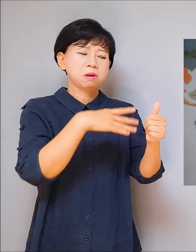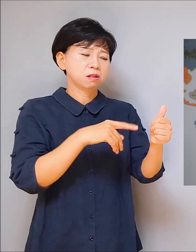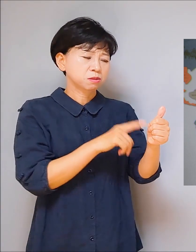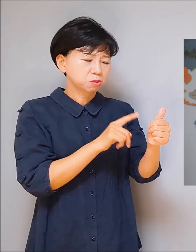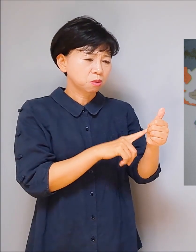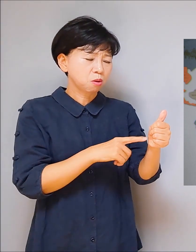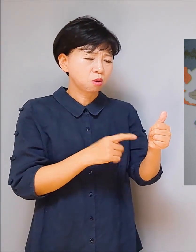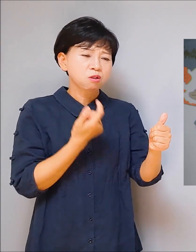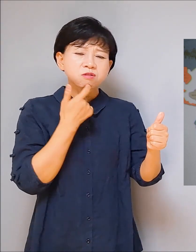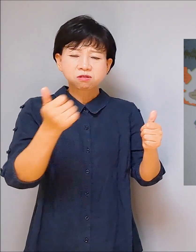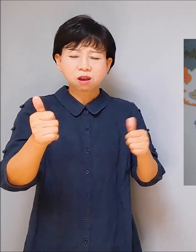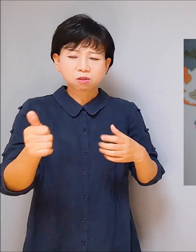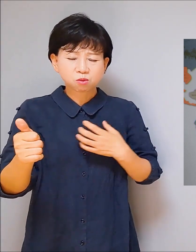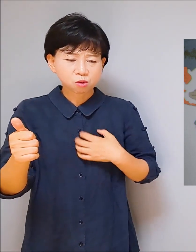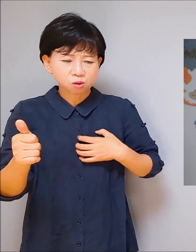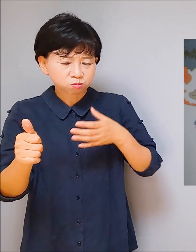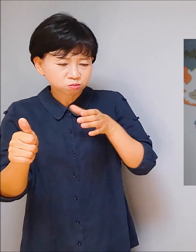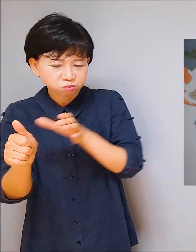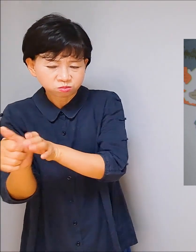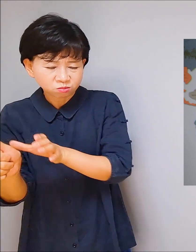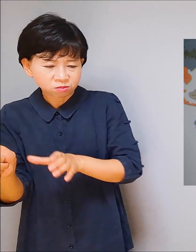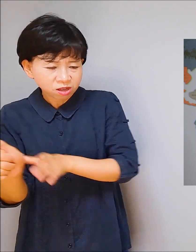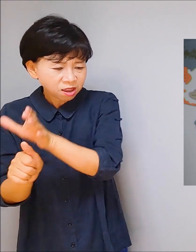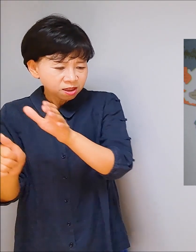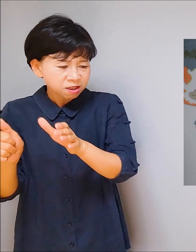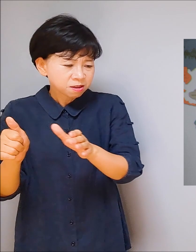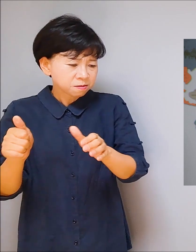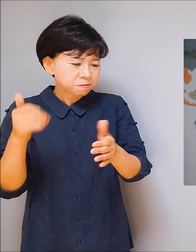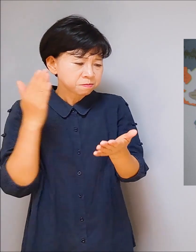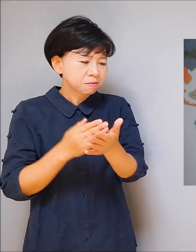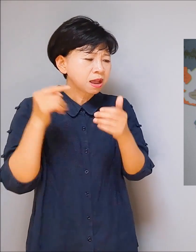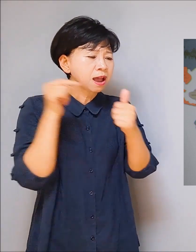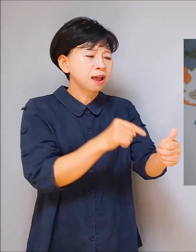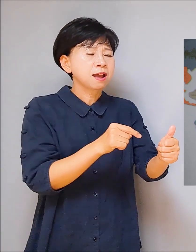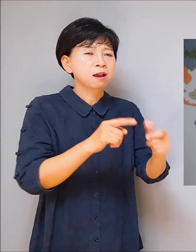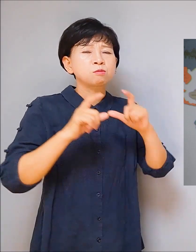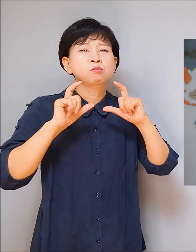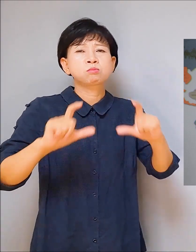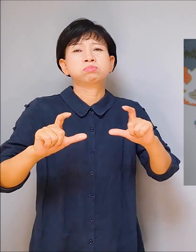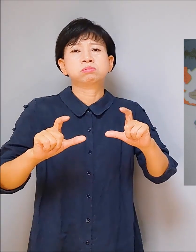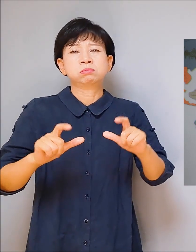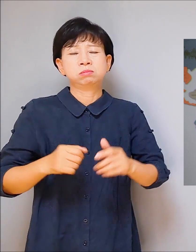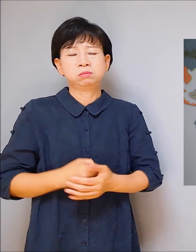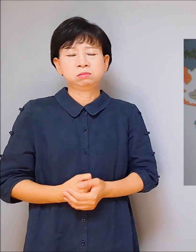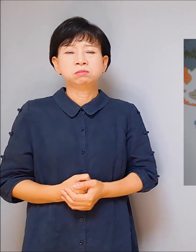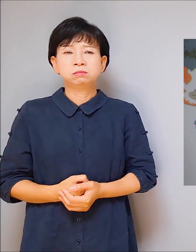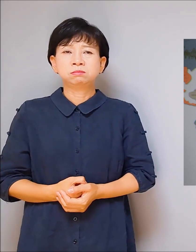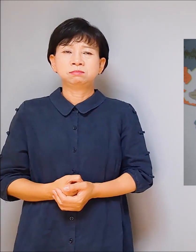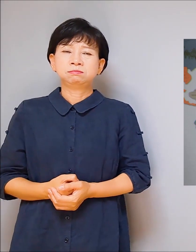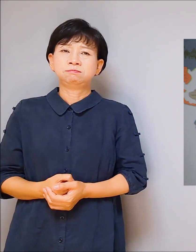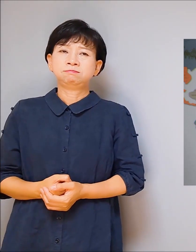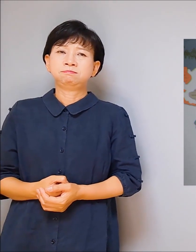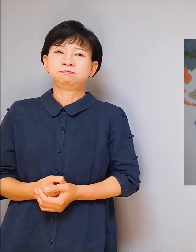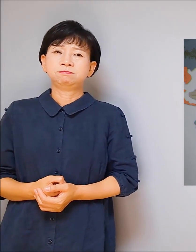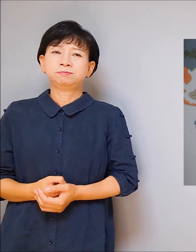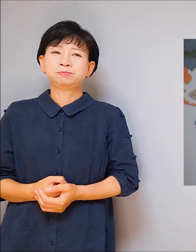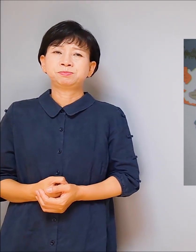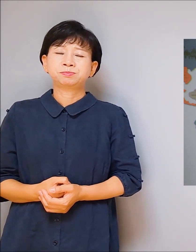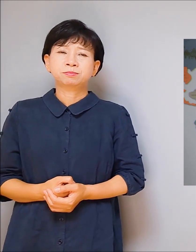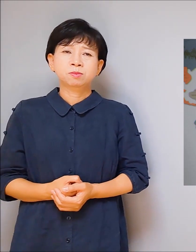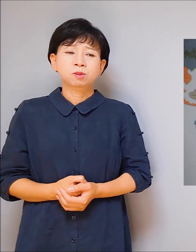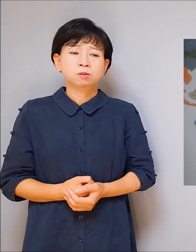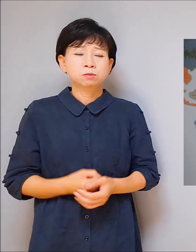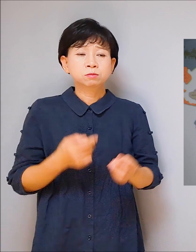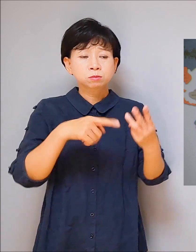유혹도 하지 마. 하나님이 경고의 메시지를 라반에게 하셨다는 거죠.